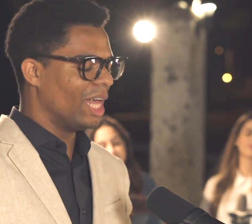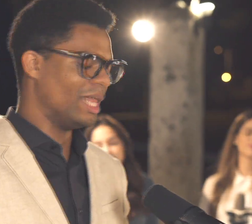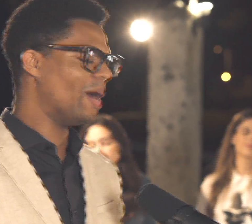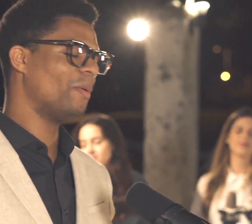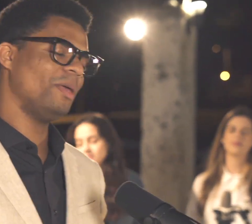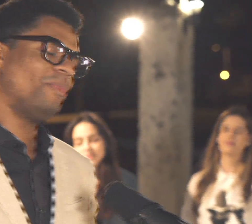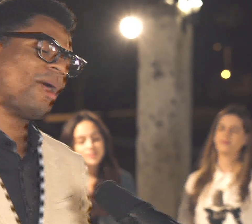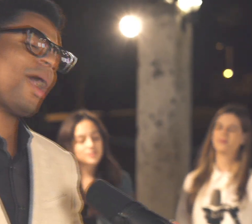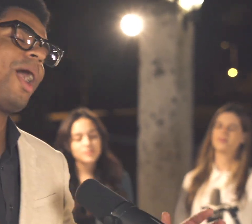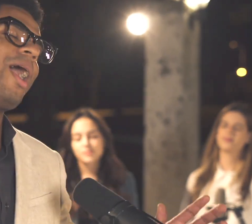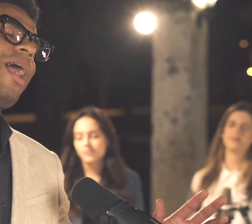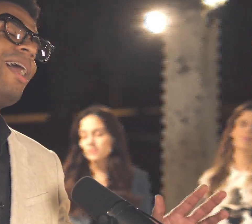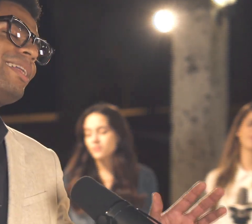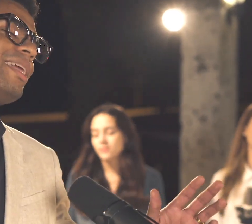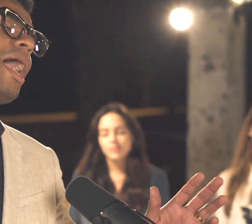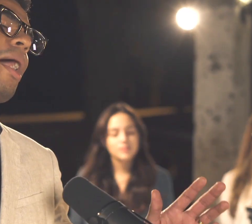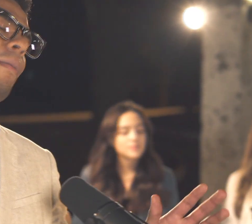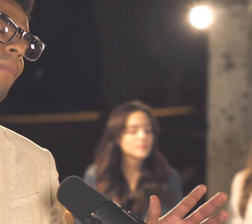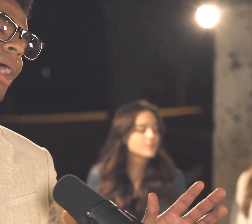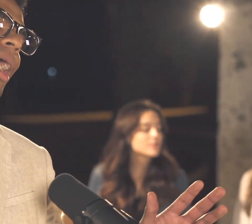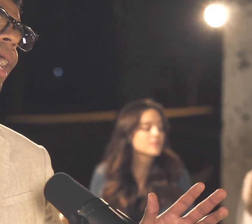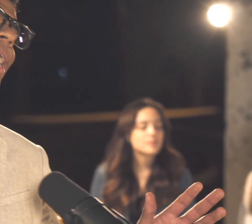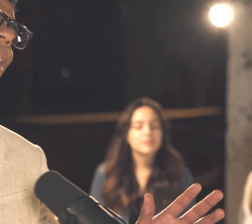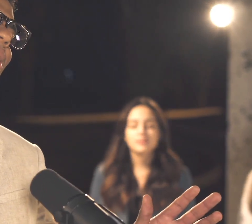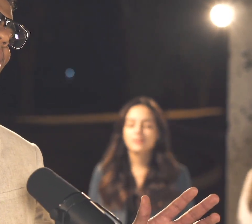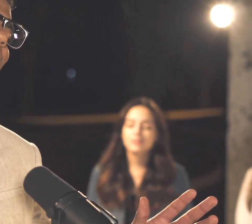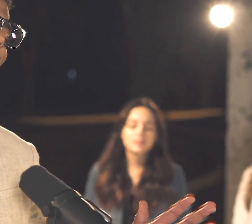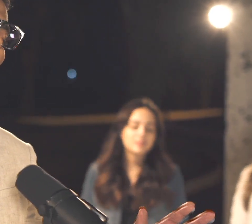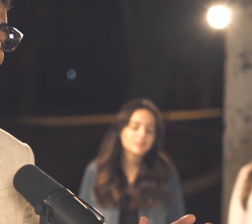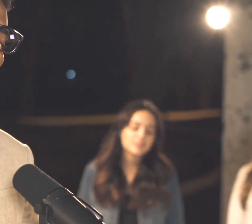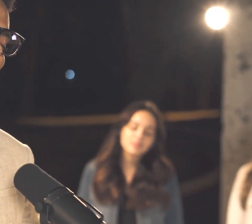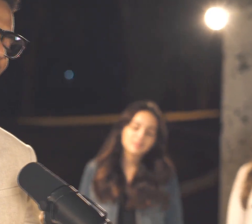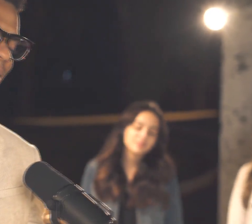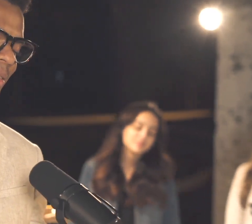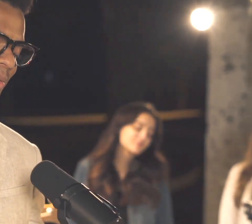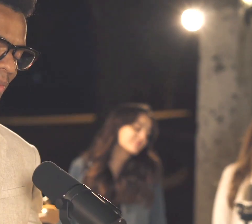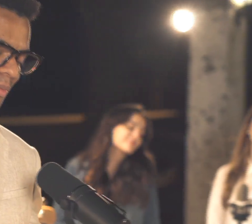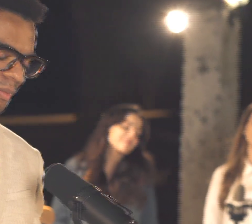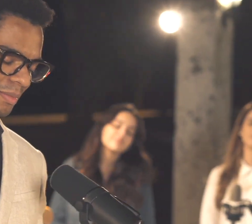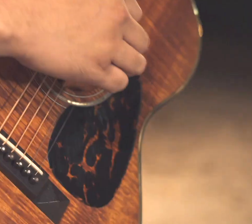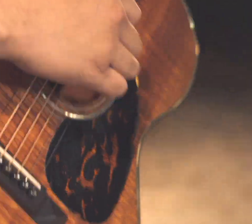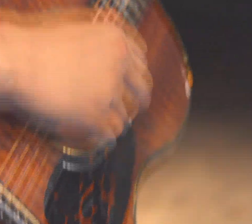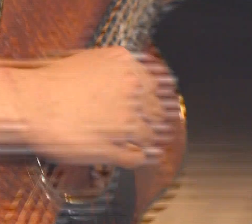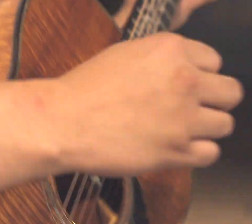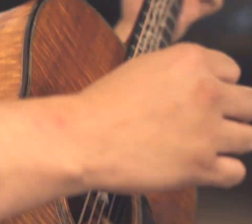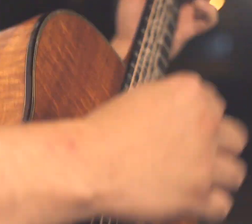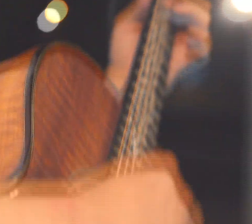trás não importa mais.